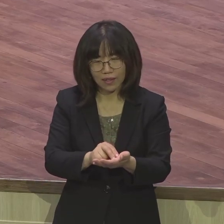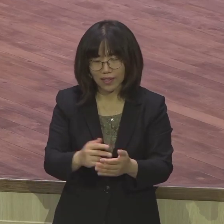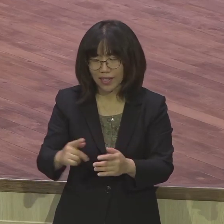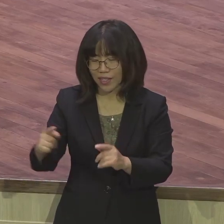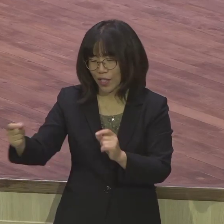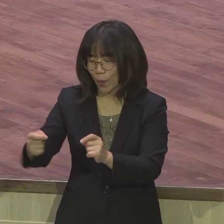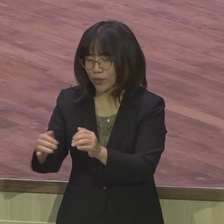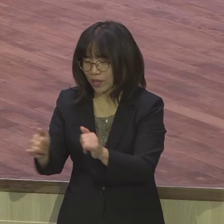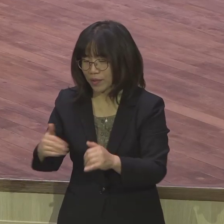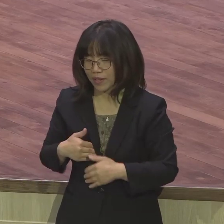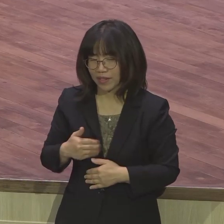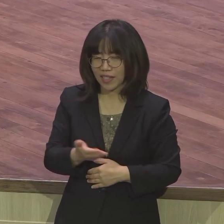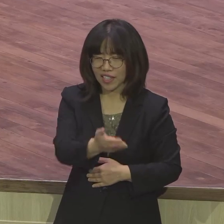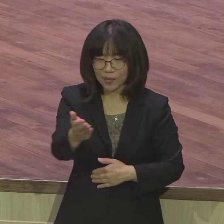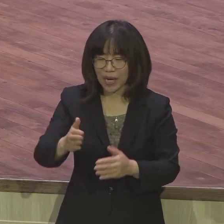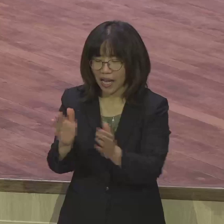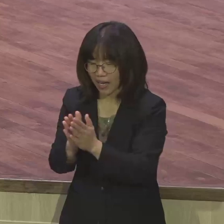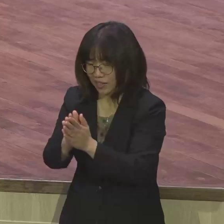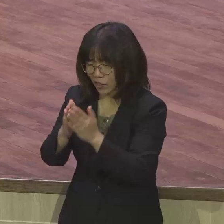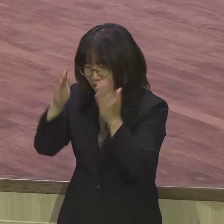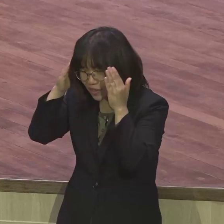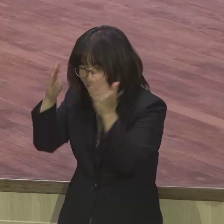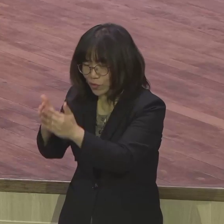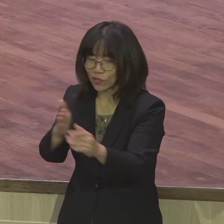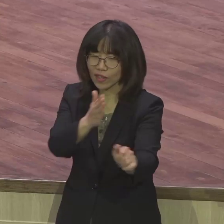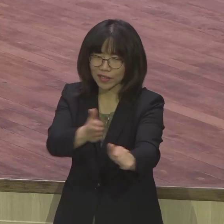바랍니다. 알아서 집중합시다.